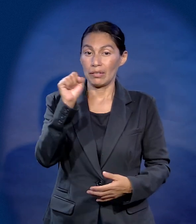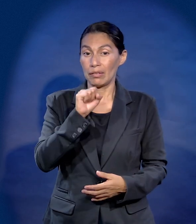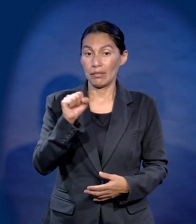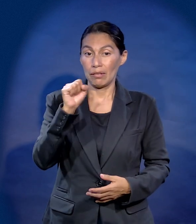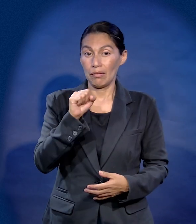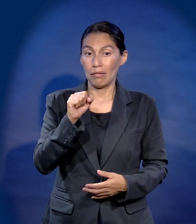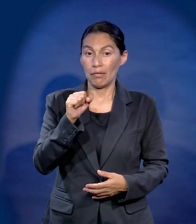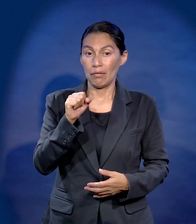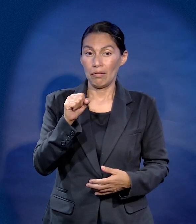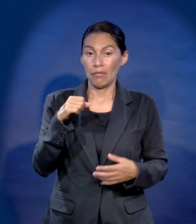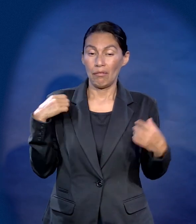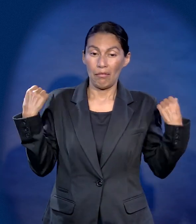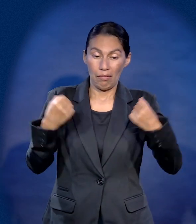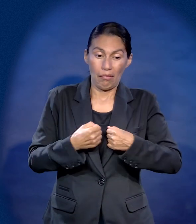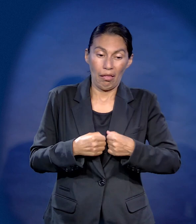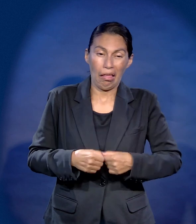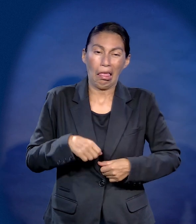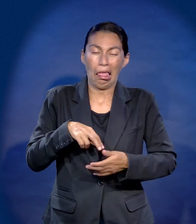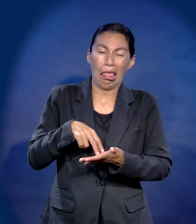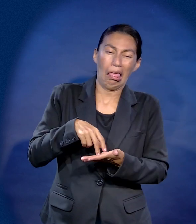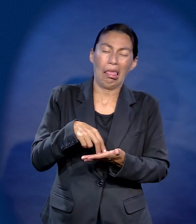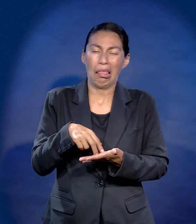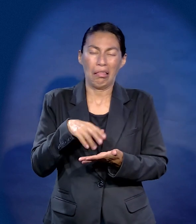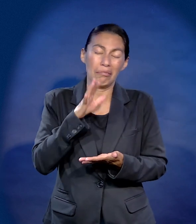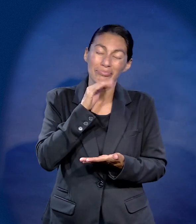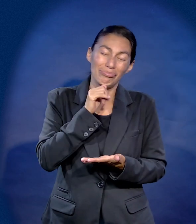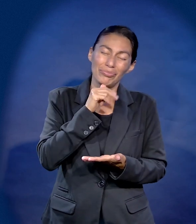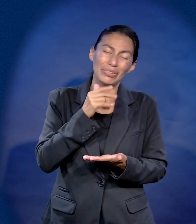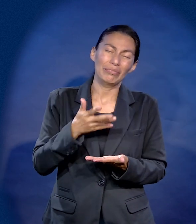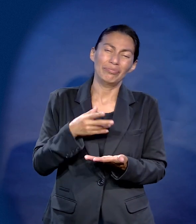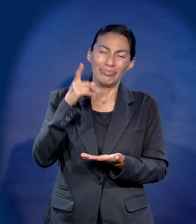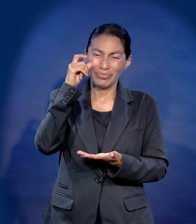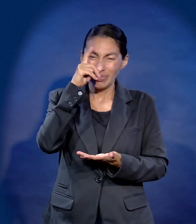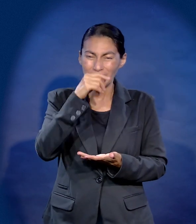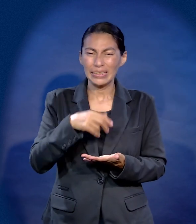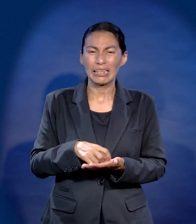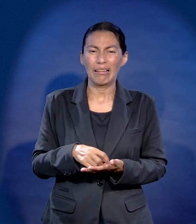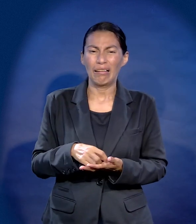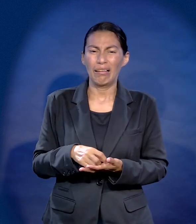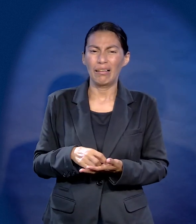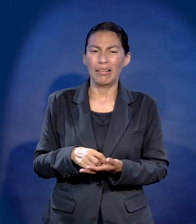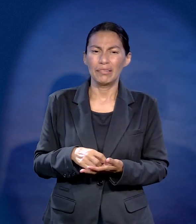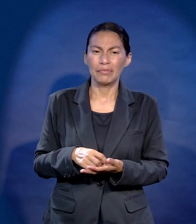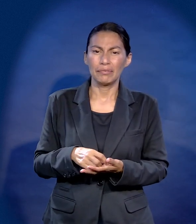sabe. Pero el sábado en la tarde me pusieron una bata que yo no podía caminar.